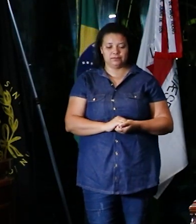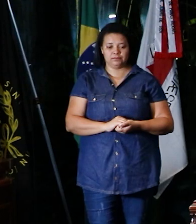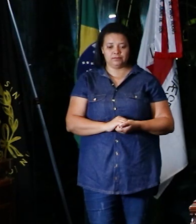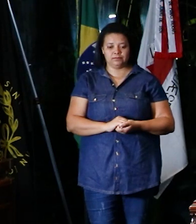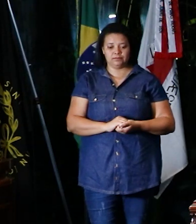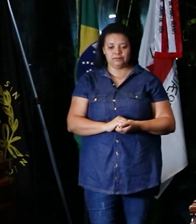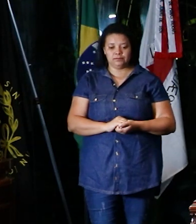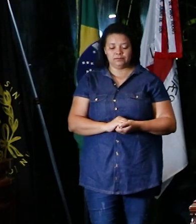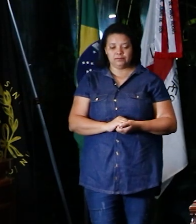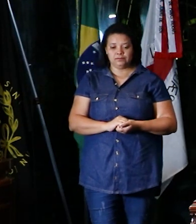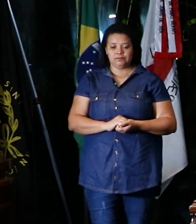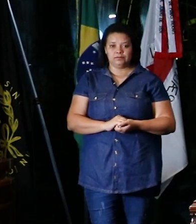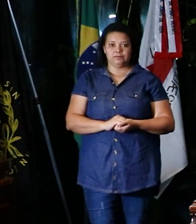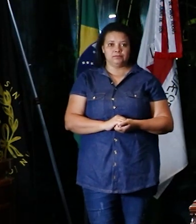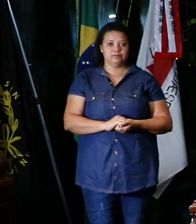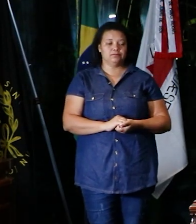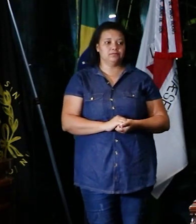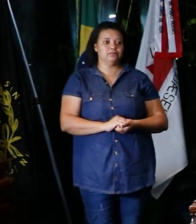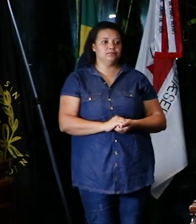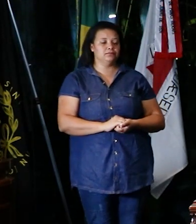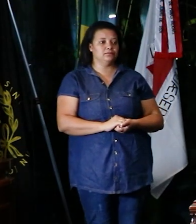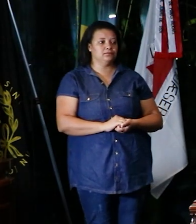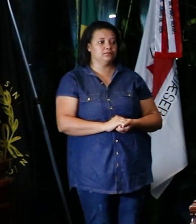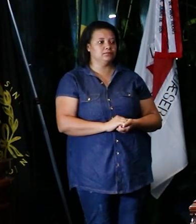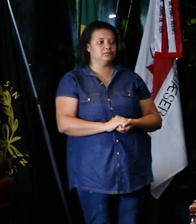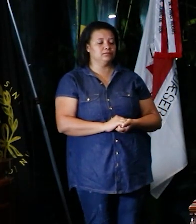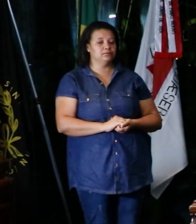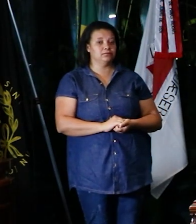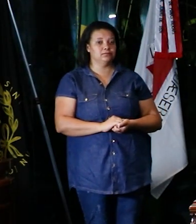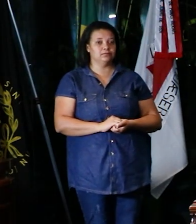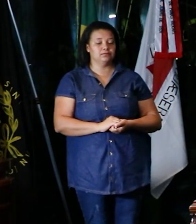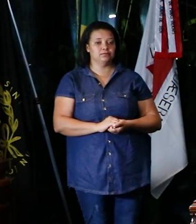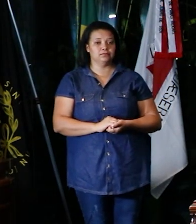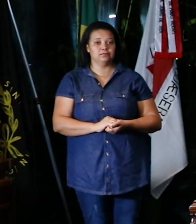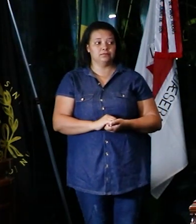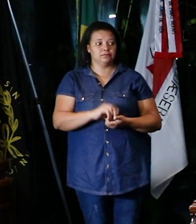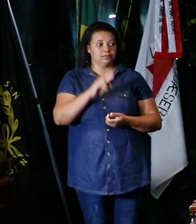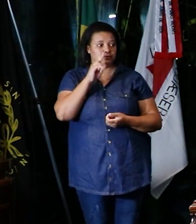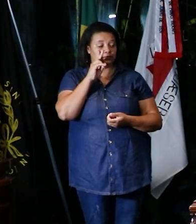viram aqui o mais absoluto